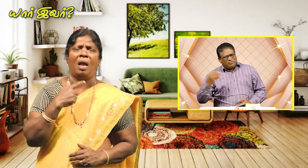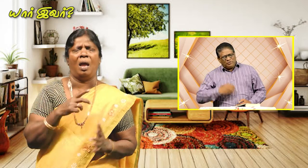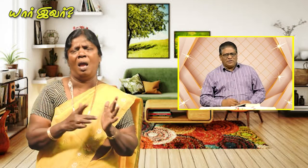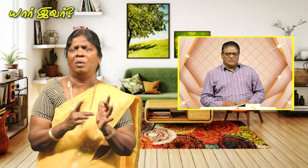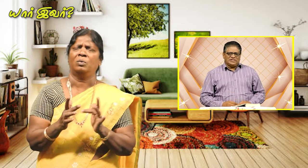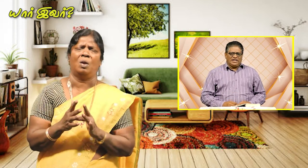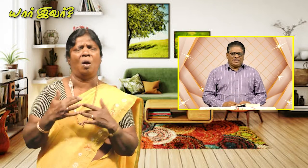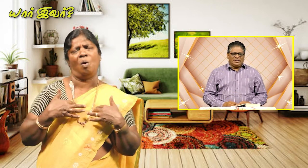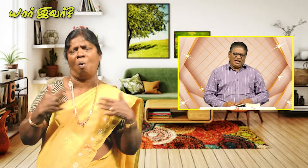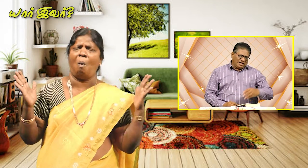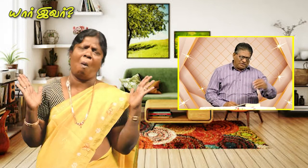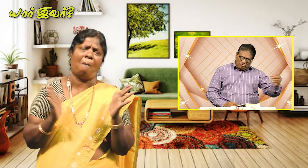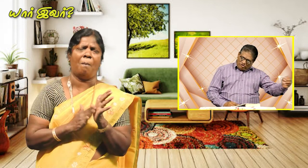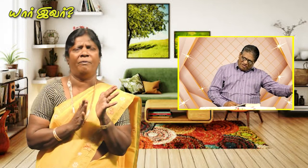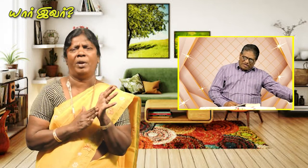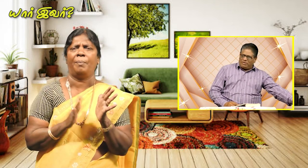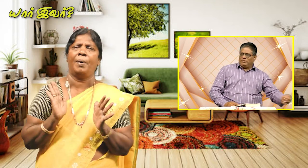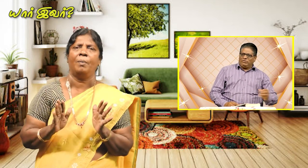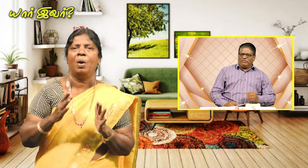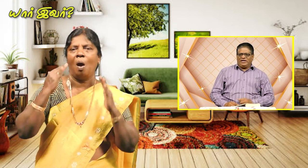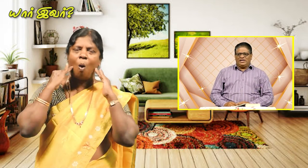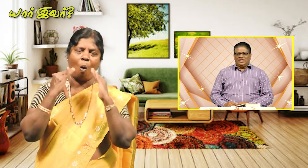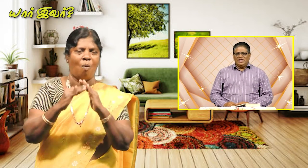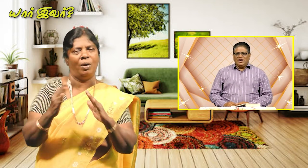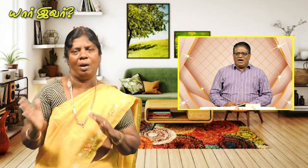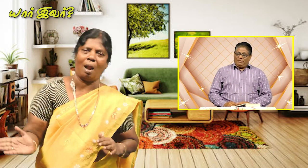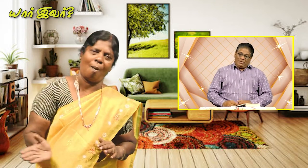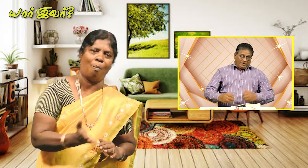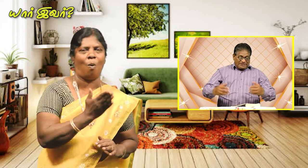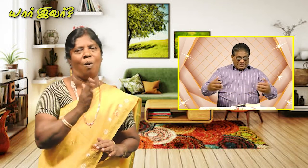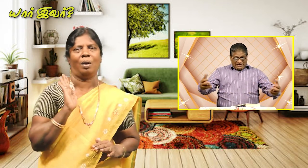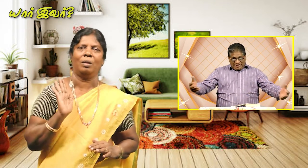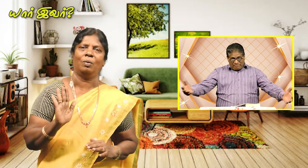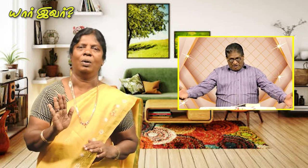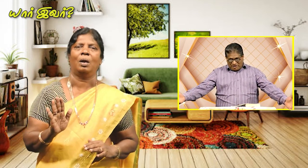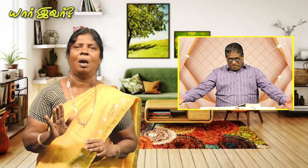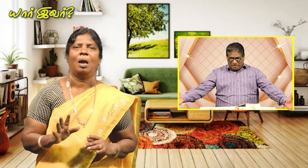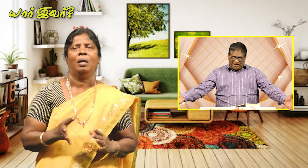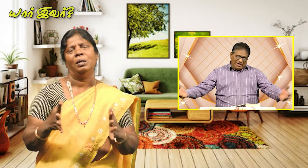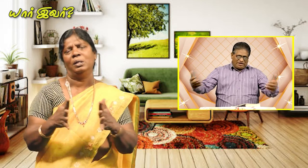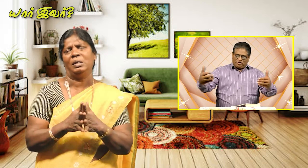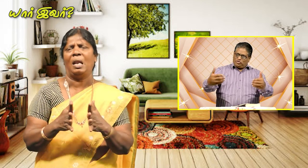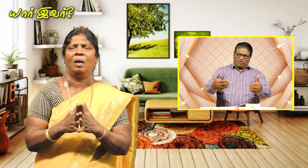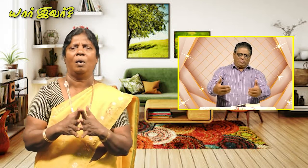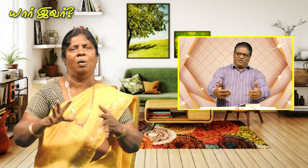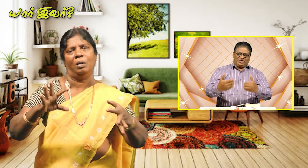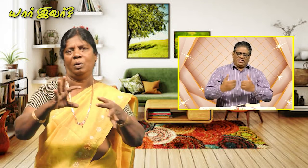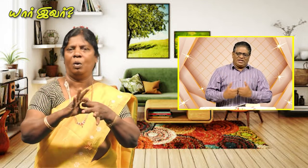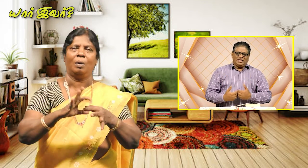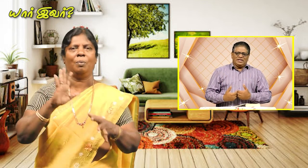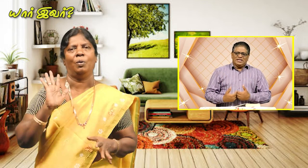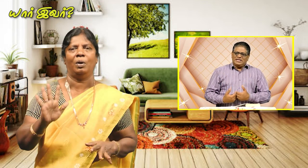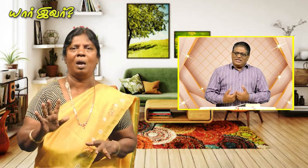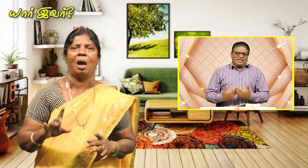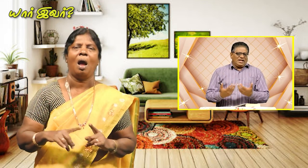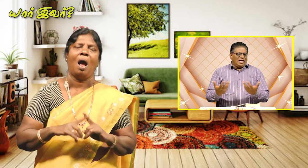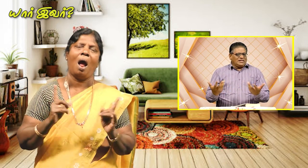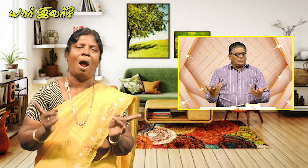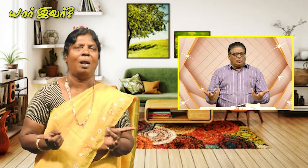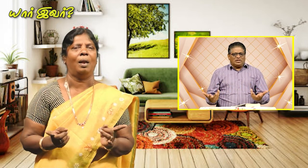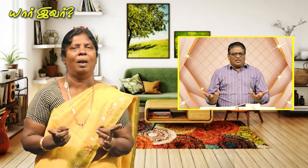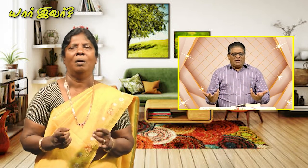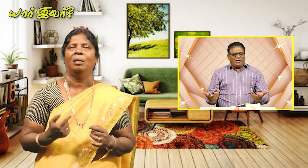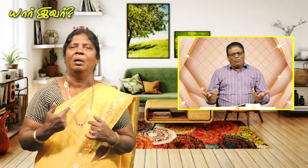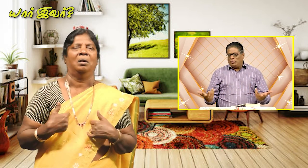இயேசுநாதனா ரொம்ப பிடிக்கும் சார், நான் அந்த கோயிலுக்கெல்லாம் போவேன், அப்படிப்பட்ட நிறைய மக்களோட எல்லாம் எனக்கு தொடர்பு இருக்கு,